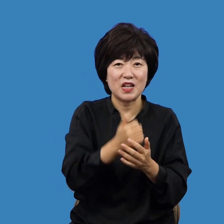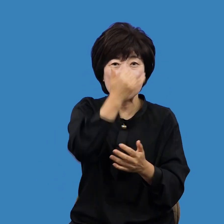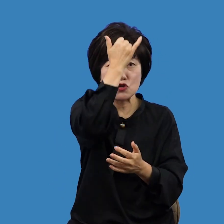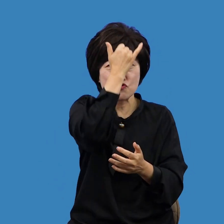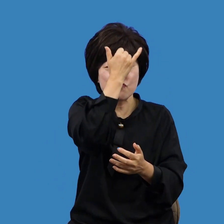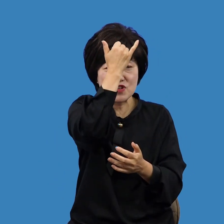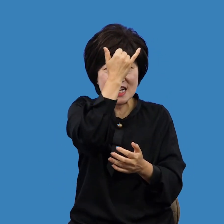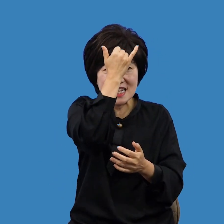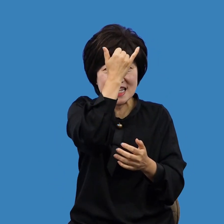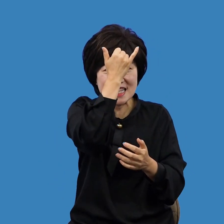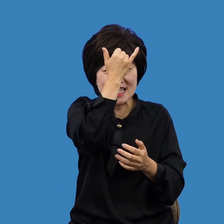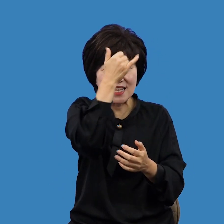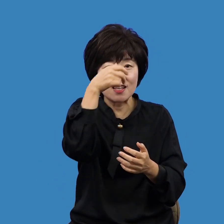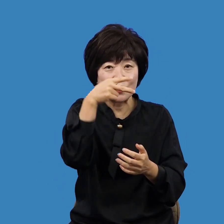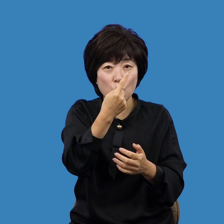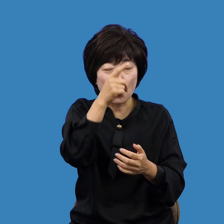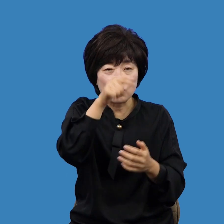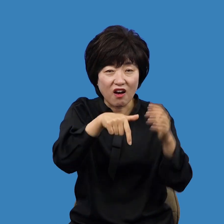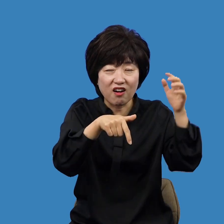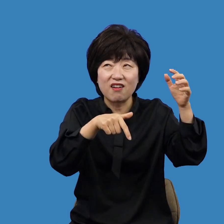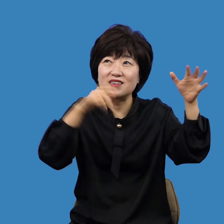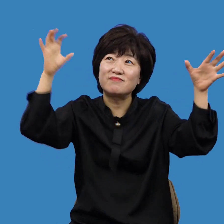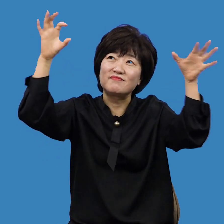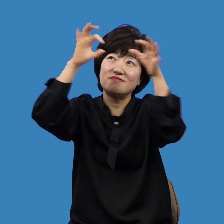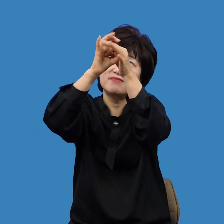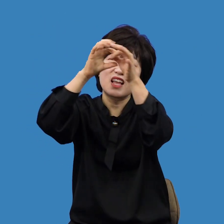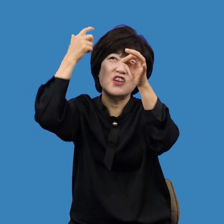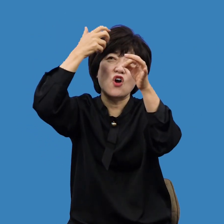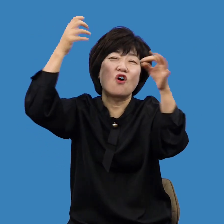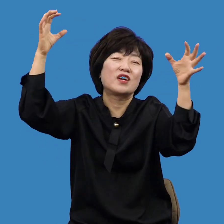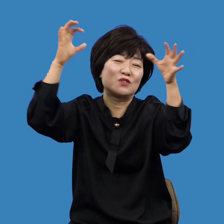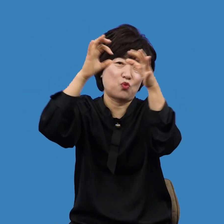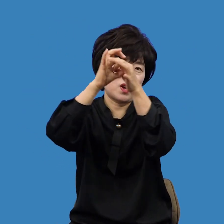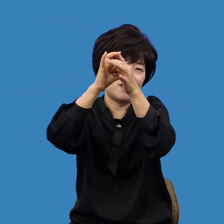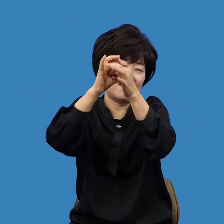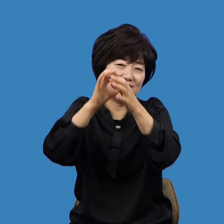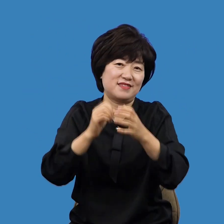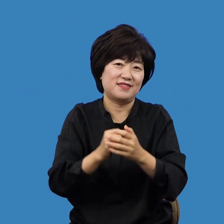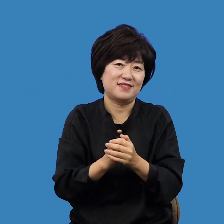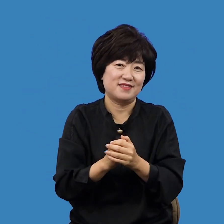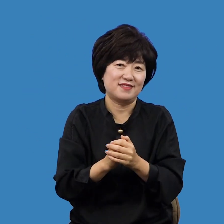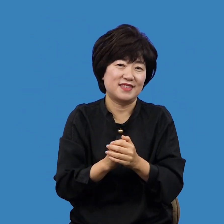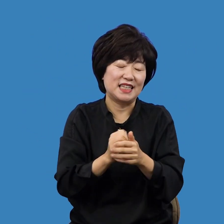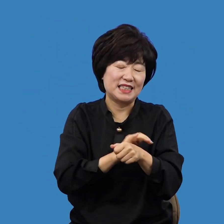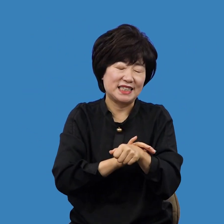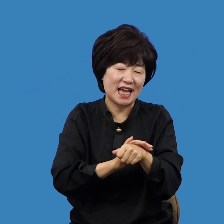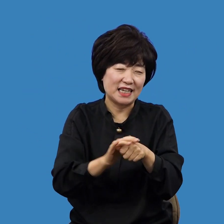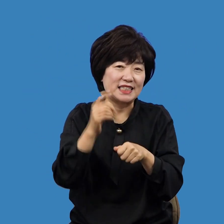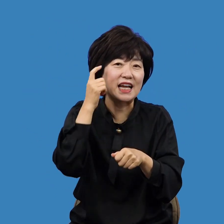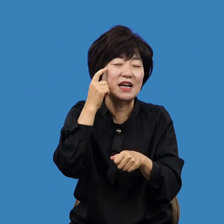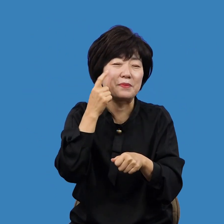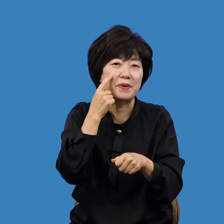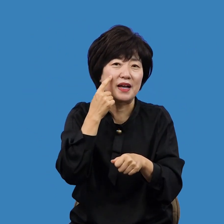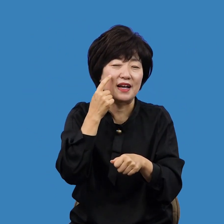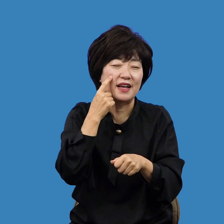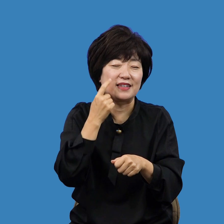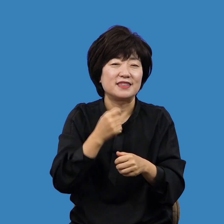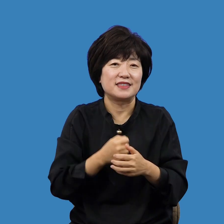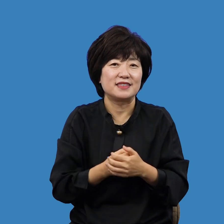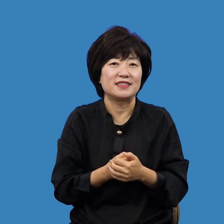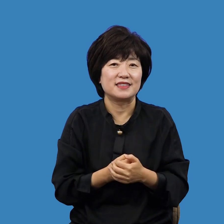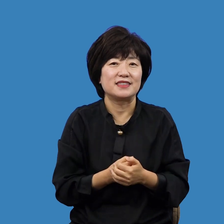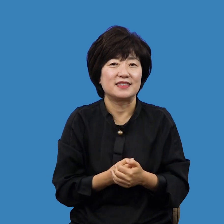어디 속한 거예요? 영에 속한 거예요. 윤리와 도덕의 근거는 영에 속한 거예요. 잘 한번 생각해 보실래요? 이것이 왜 영에 속한